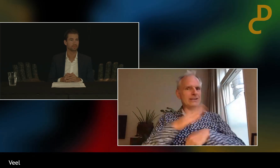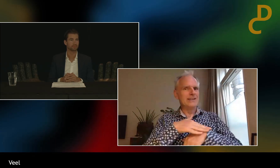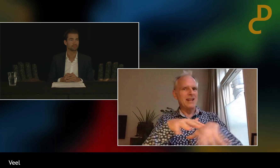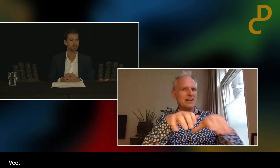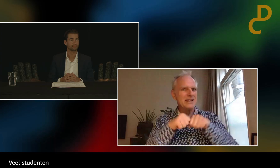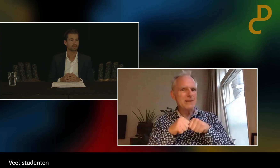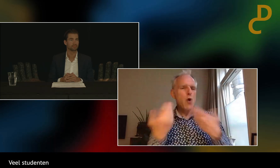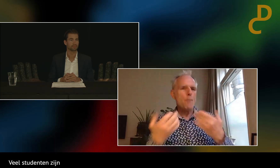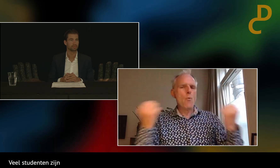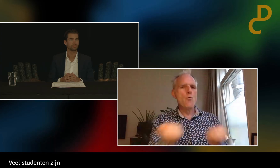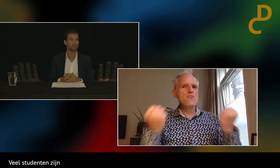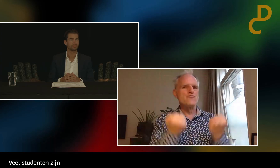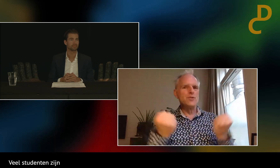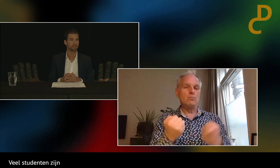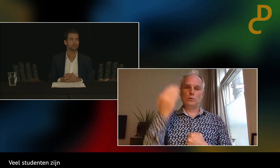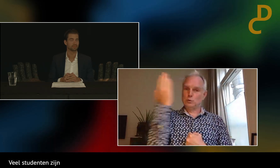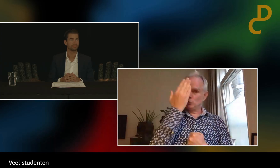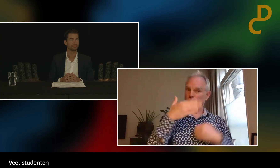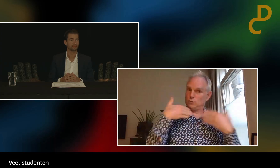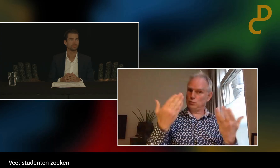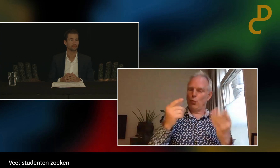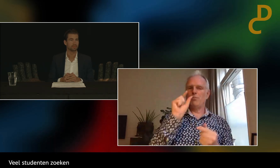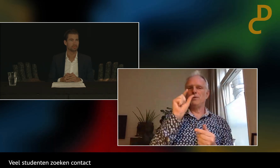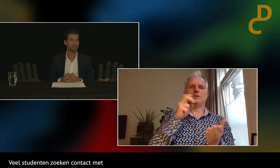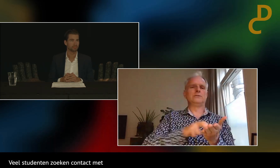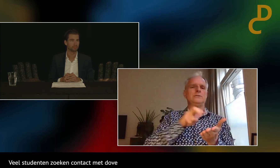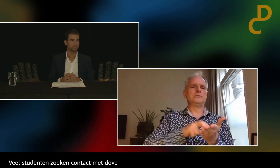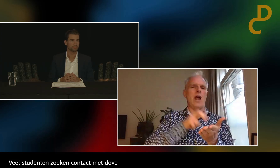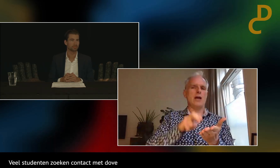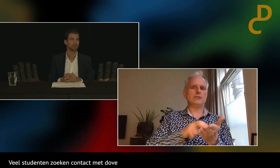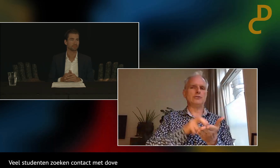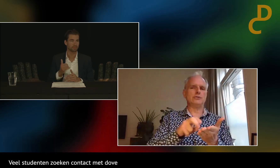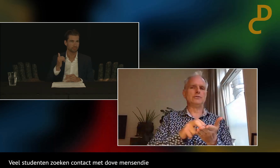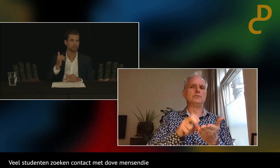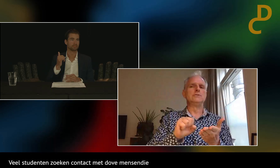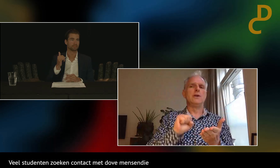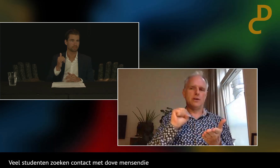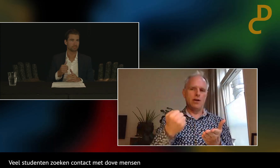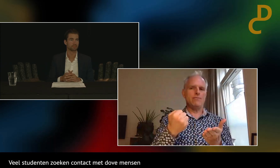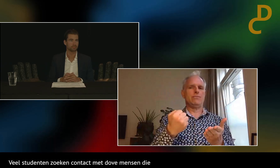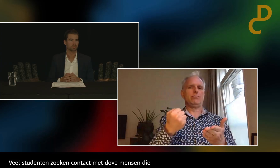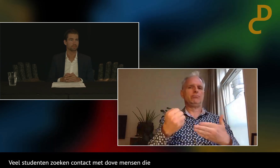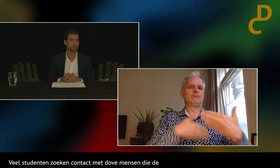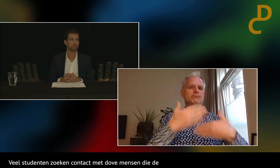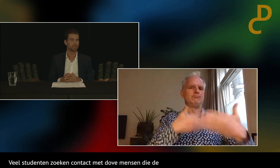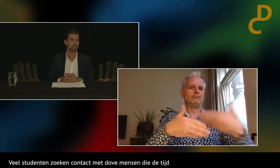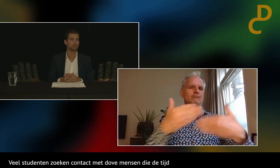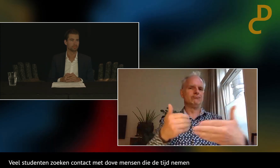dove mensen die dus de tijd nemen om te oefenen. En ook dus dat is ook een soort van stage dus dan voor de studenten.